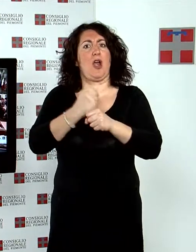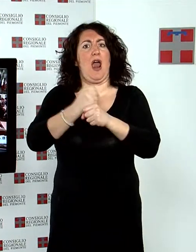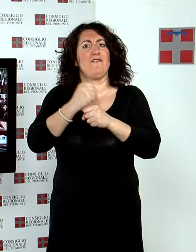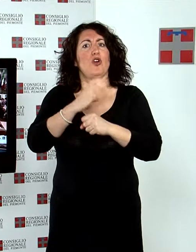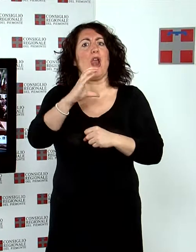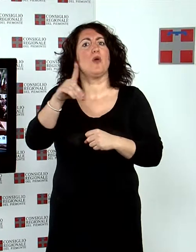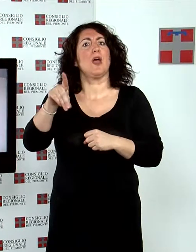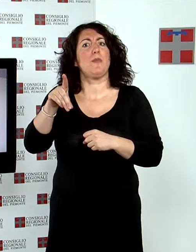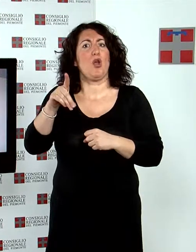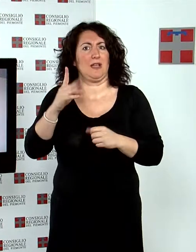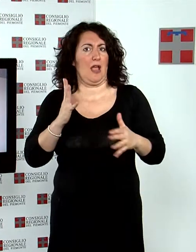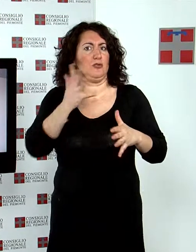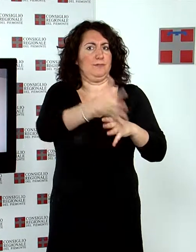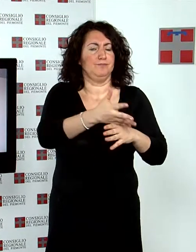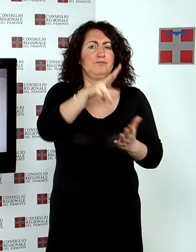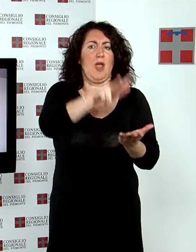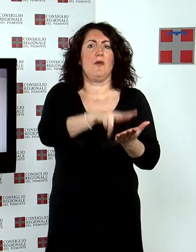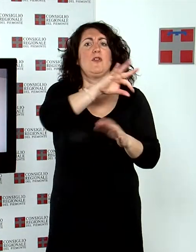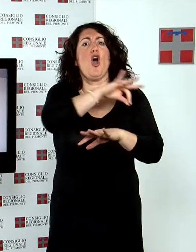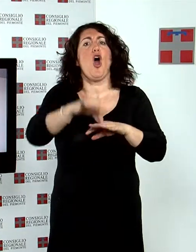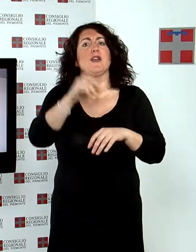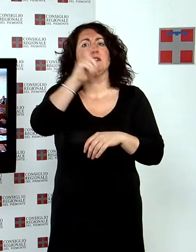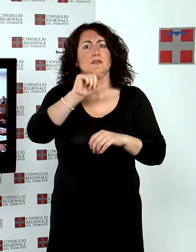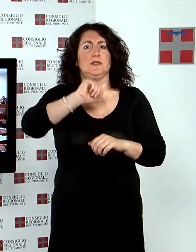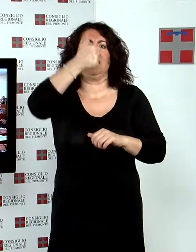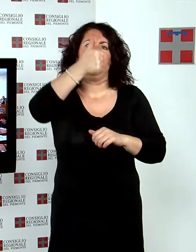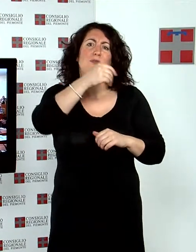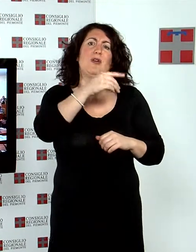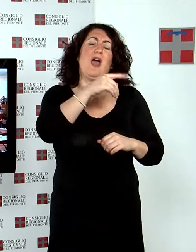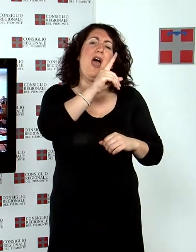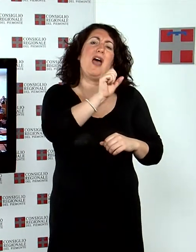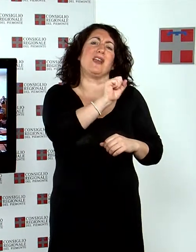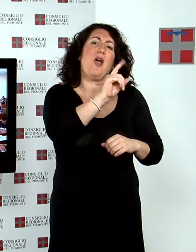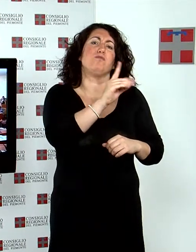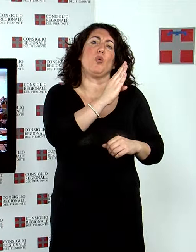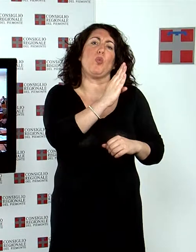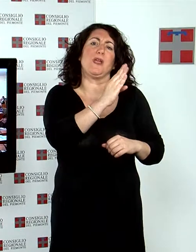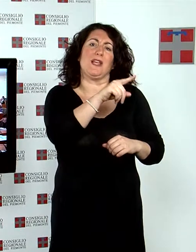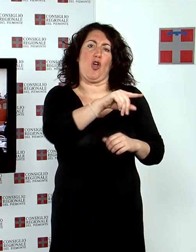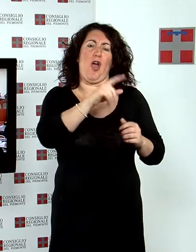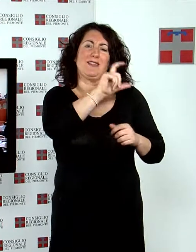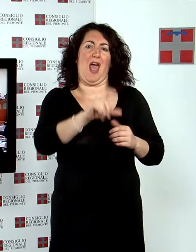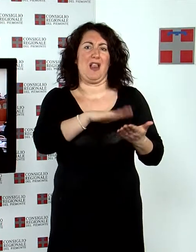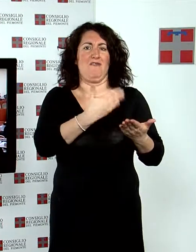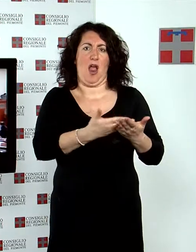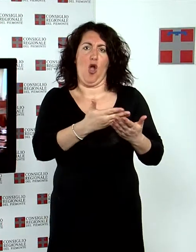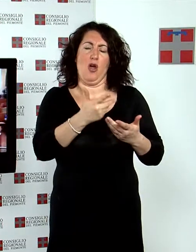stato approvato un ordine del giorno, primo firmatario Andrea Buquicchio, Italia dei Valori, che impegna a fare chiarezza sulle responsabilità,